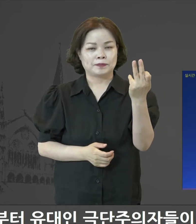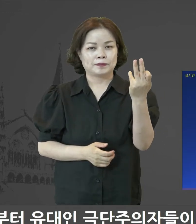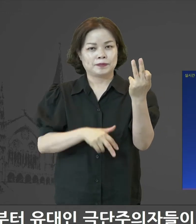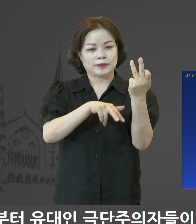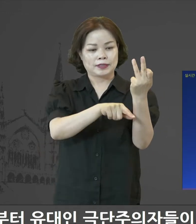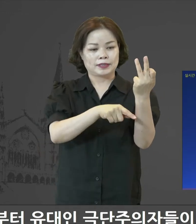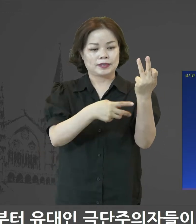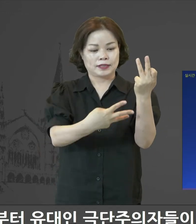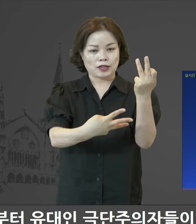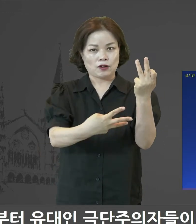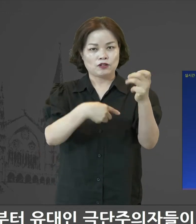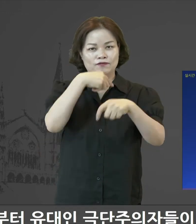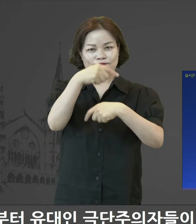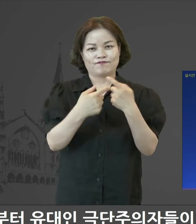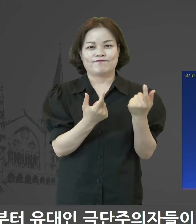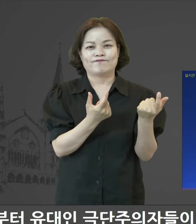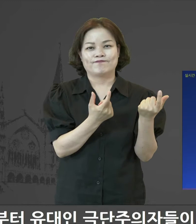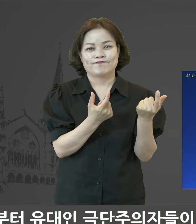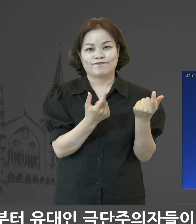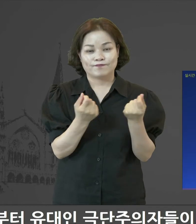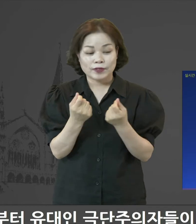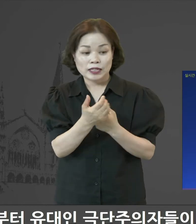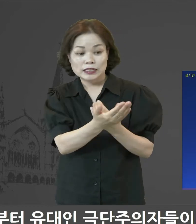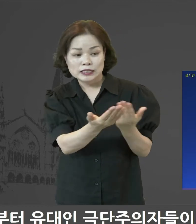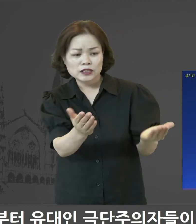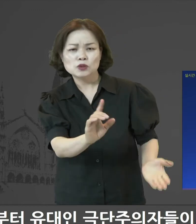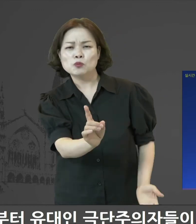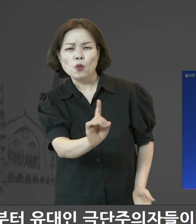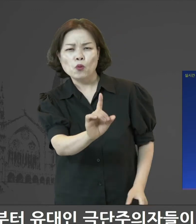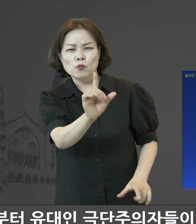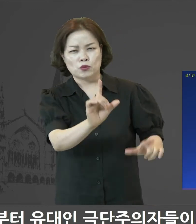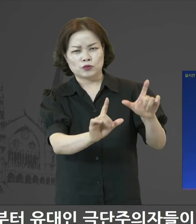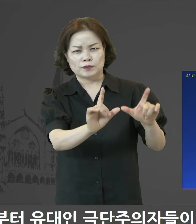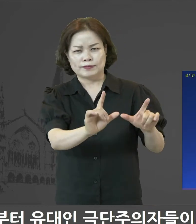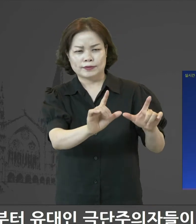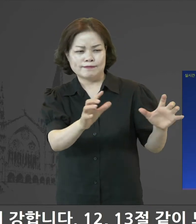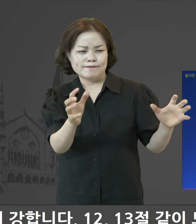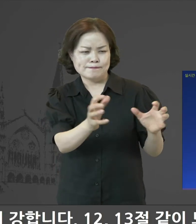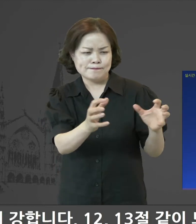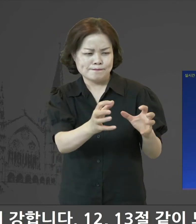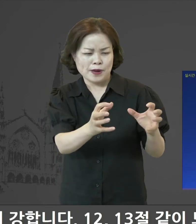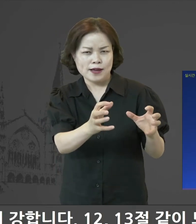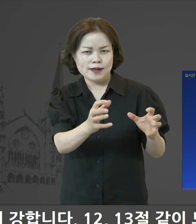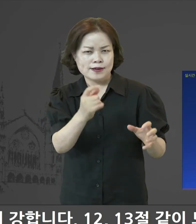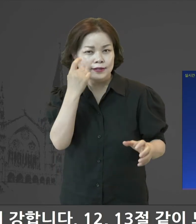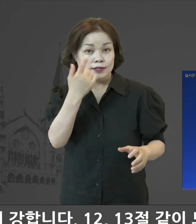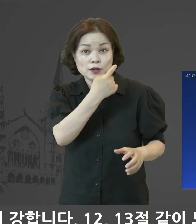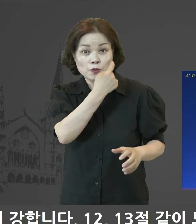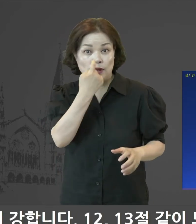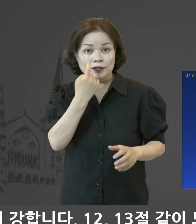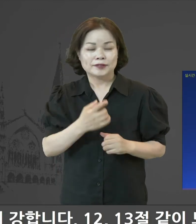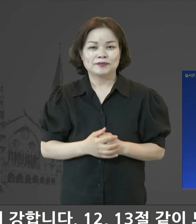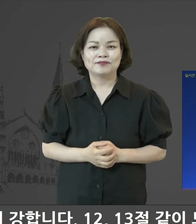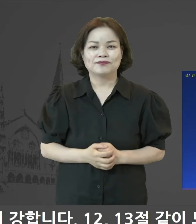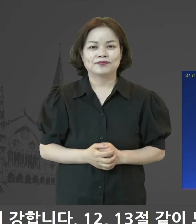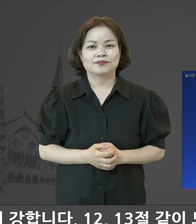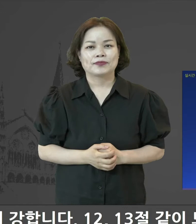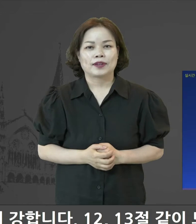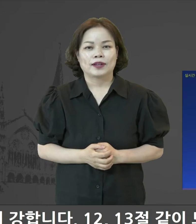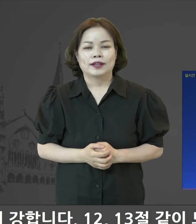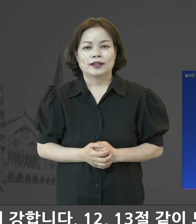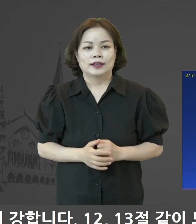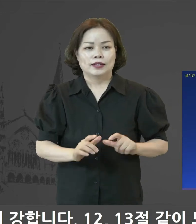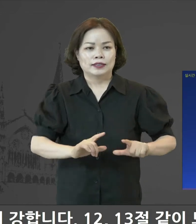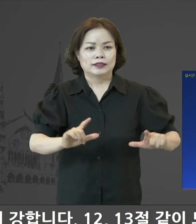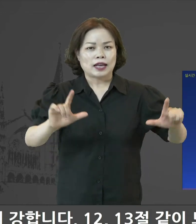13절 같이 한번 보시면서 이들이 어떤 모습으로 뭉쳤는지 확인하십시다. 같이 읽겠습니다.